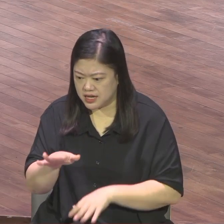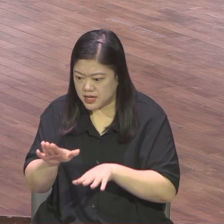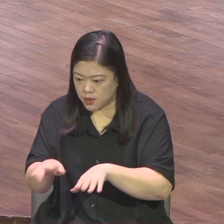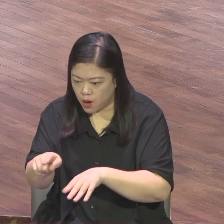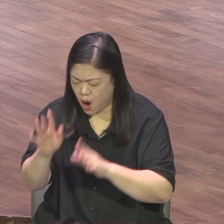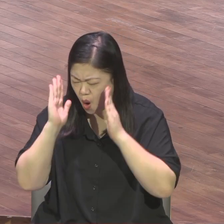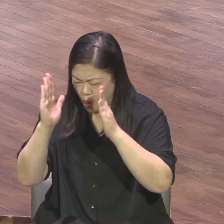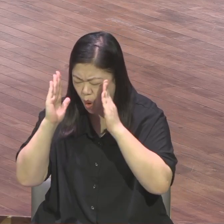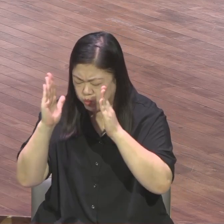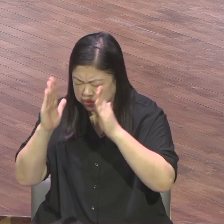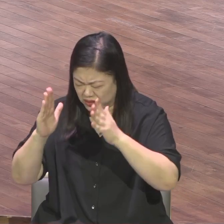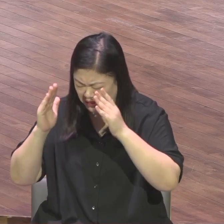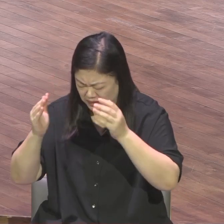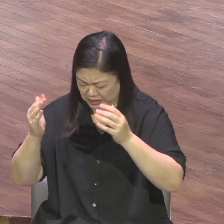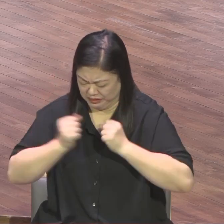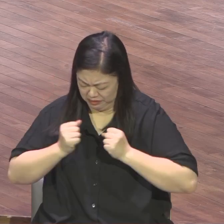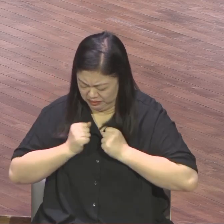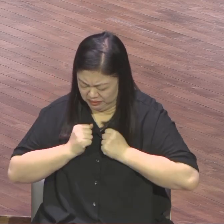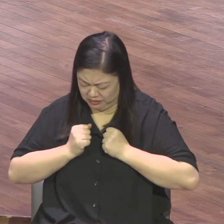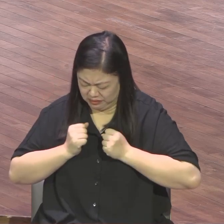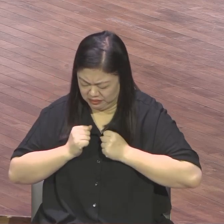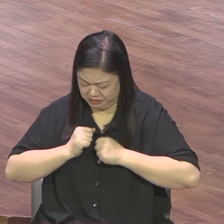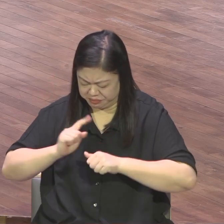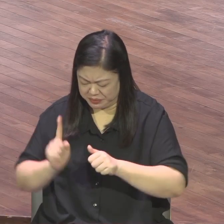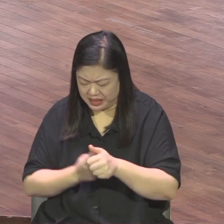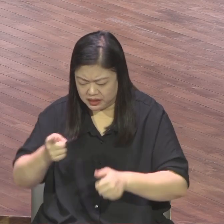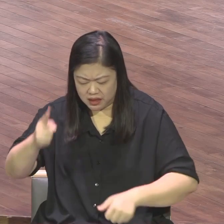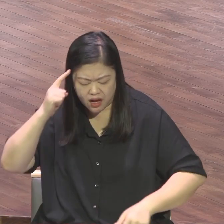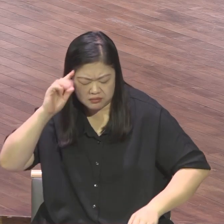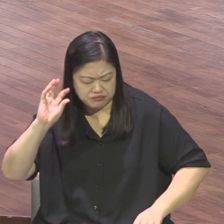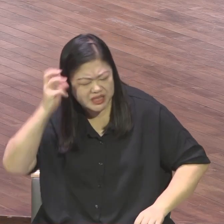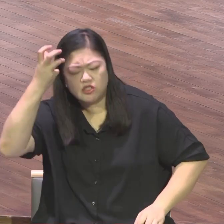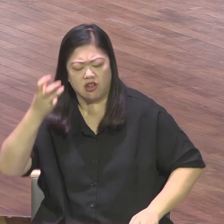도다. 공부를 너무 많이 해가 미친 줄 알아.